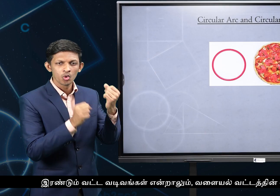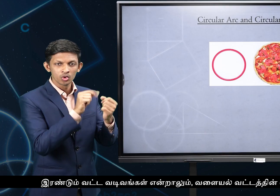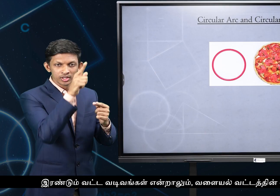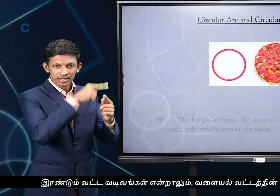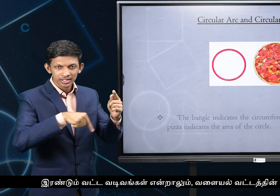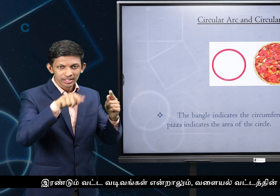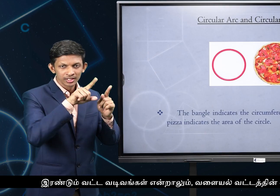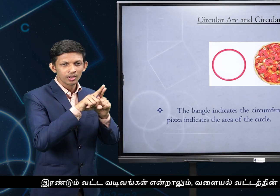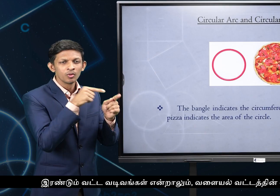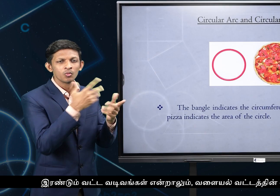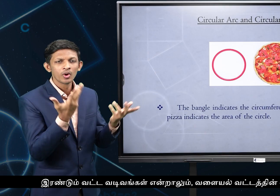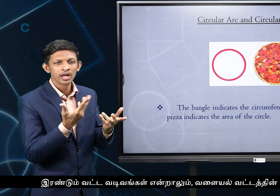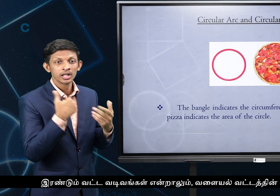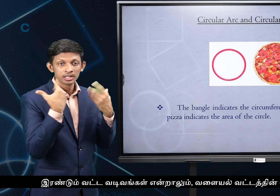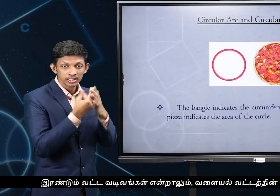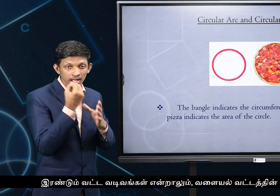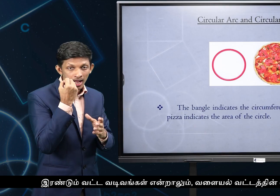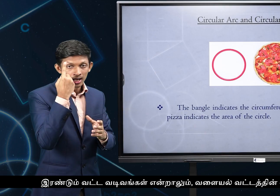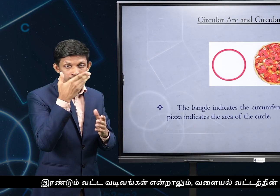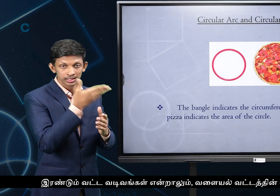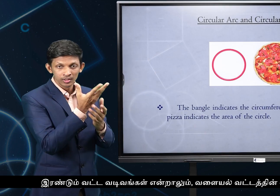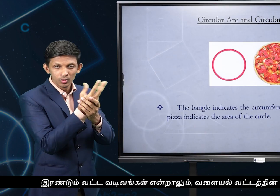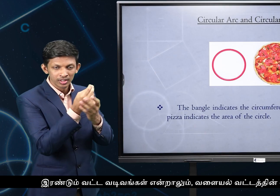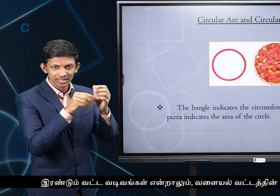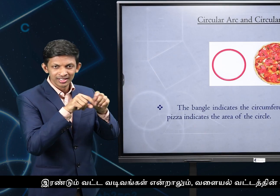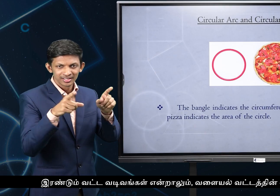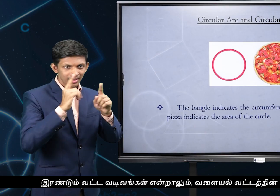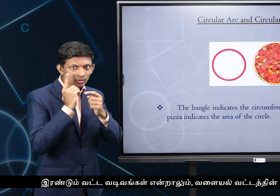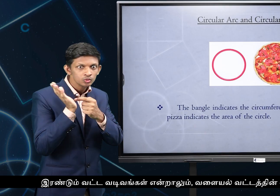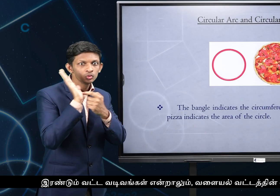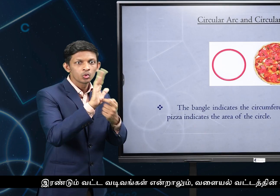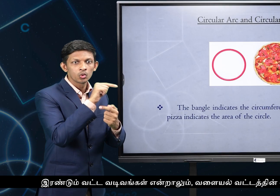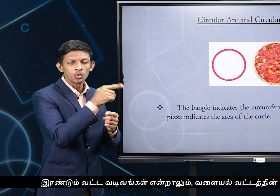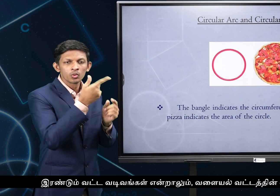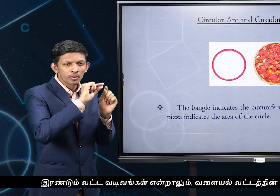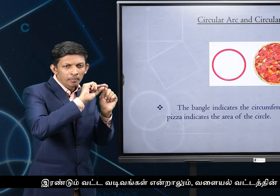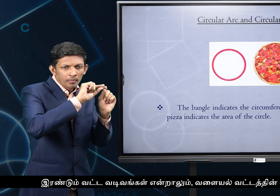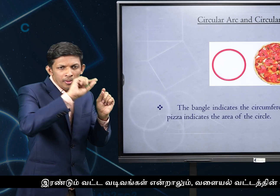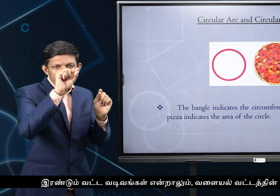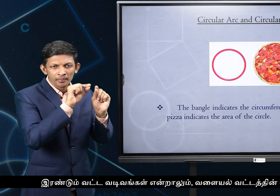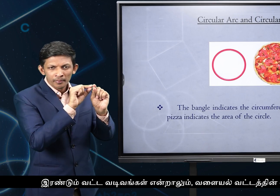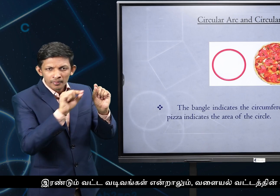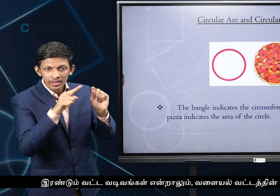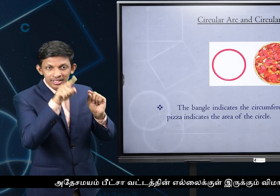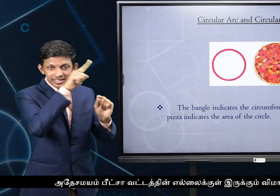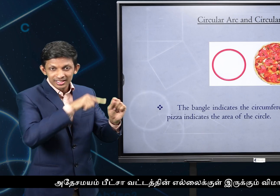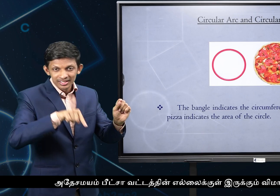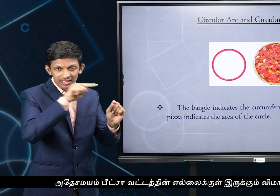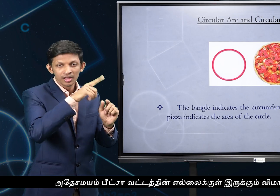இரண்டும் வட்ட வடிவங்கள் என்றாலும் வளையல் வட்டத்தின் எல்லையை குறிக்கிறது. அதே